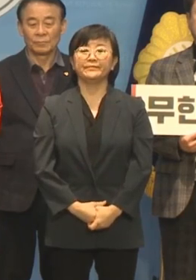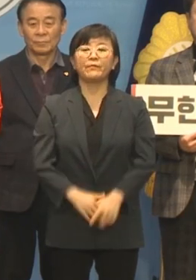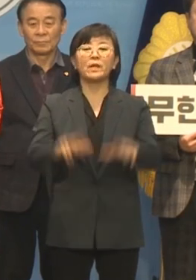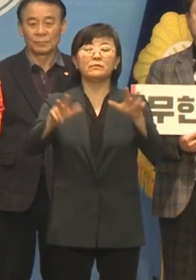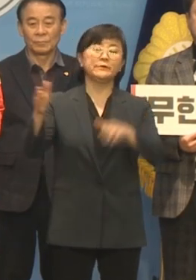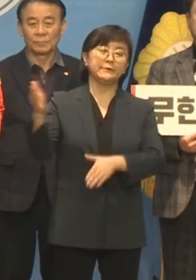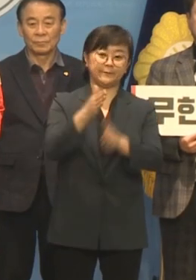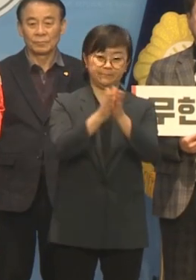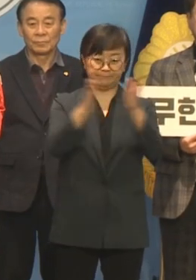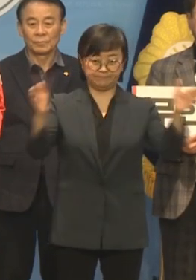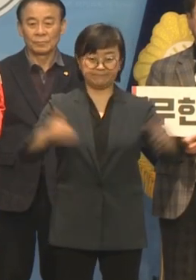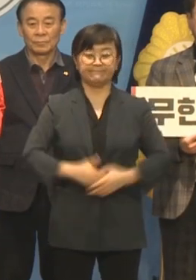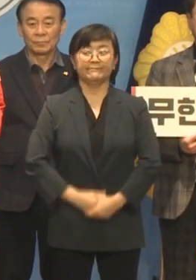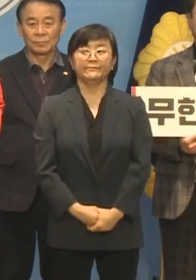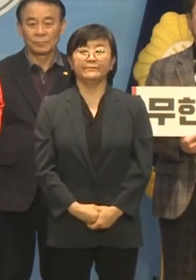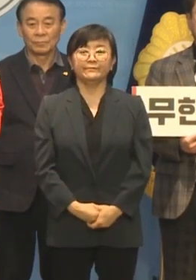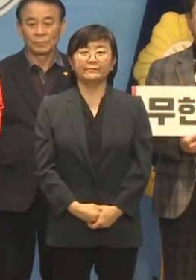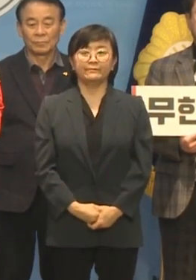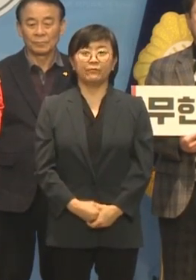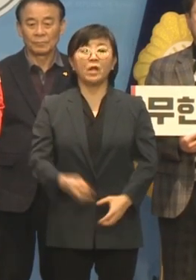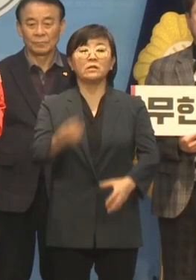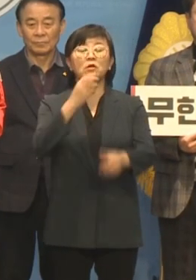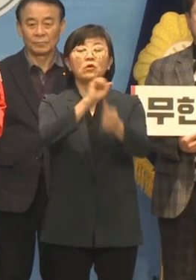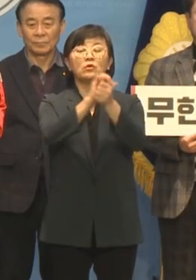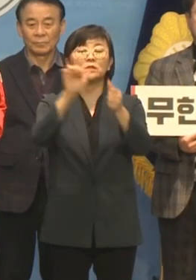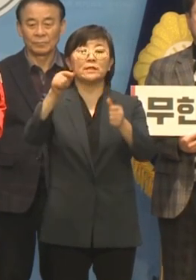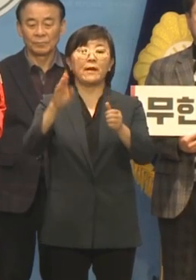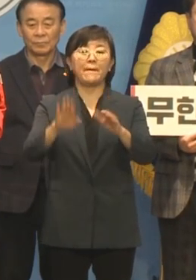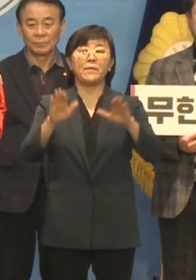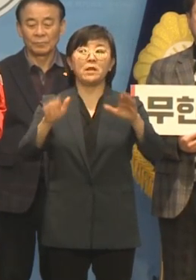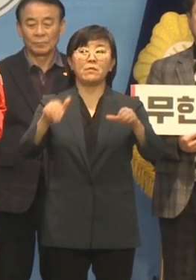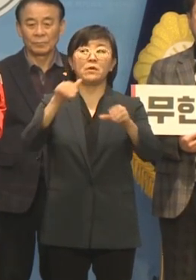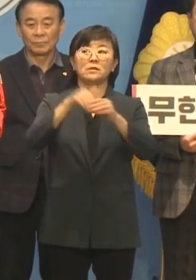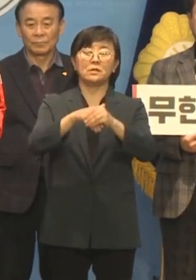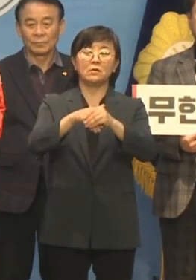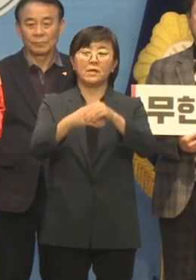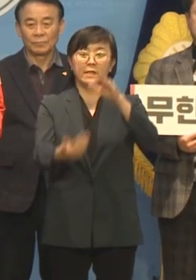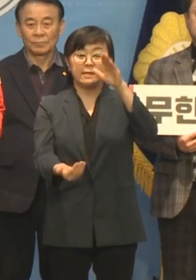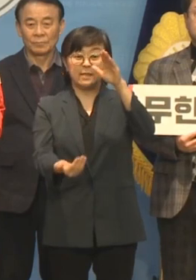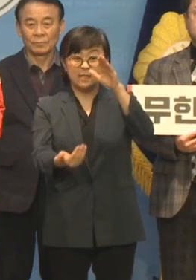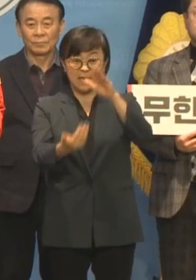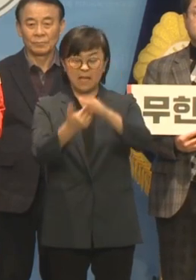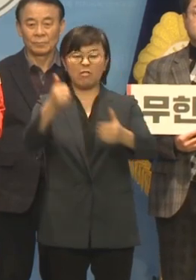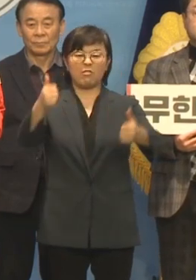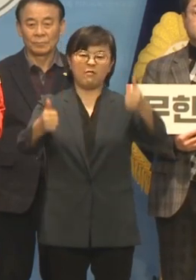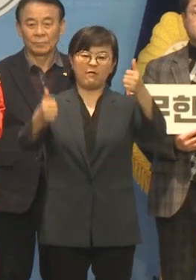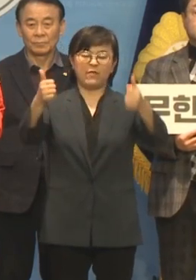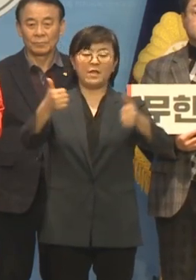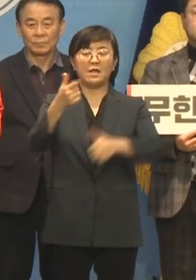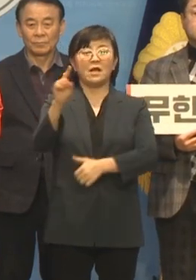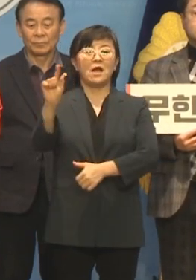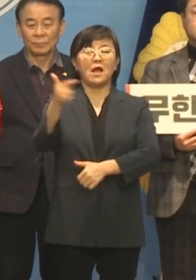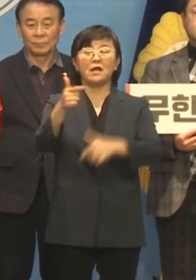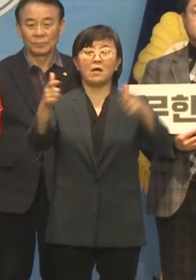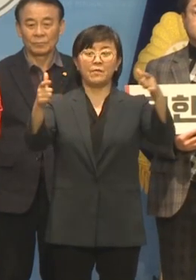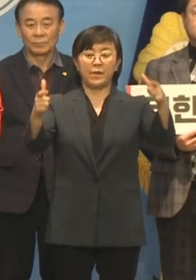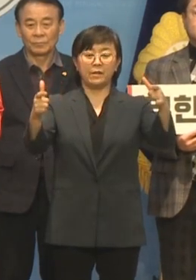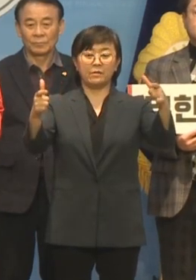지금부터 말씀드리겠습니다. 서울 동작갑은 이번 선거의 최대 격전지인